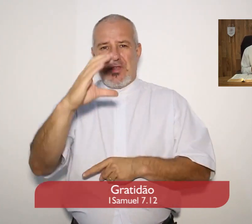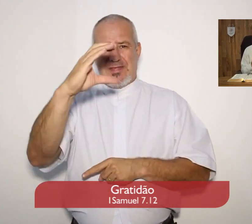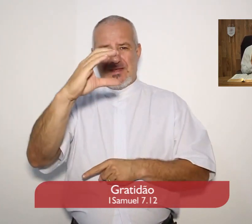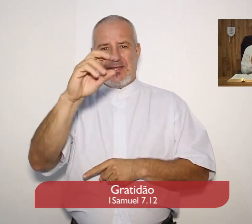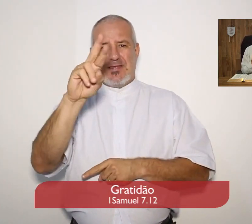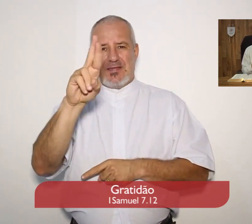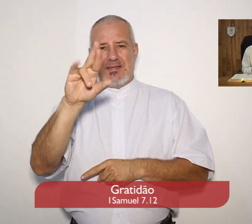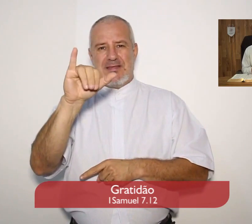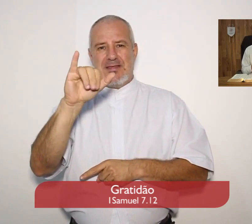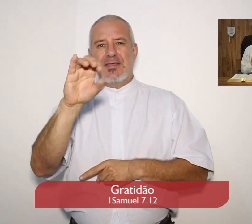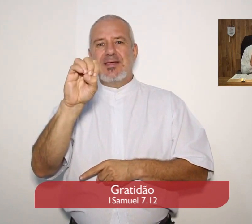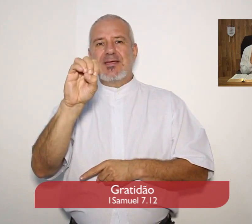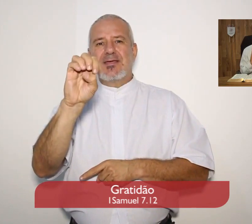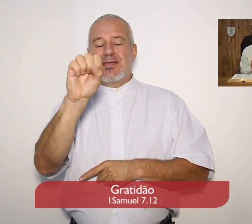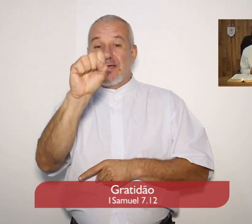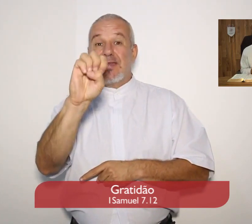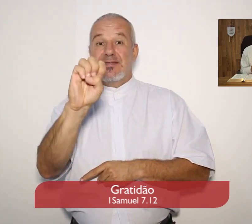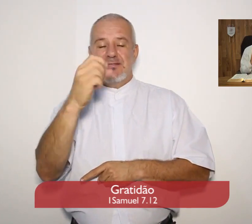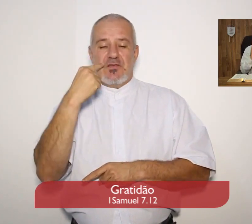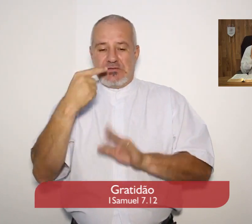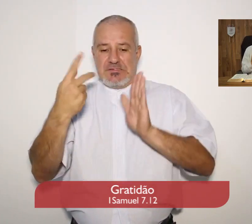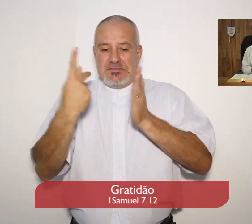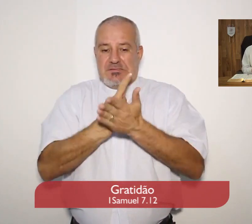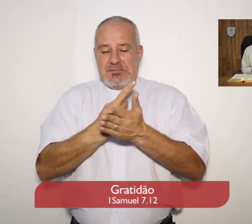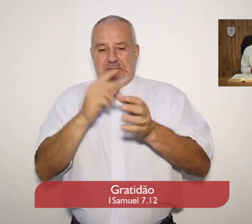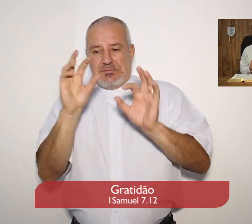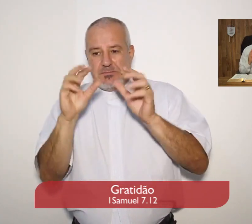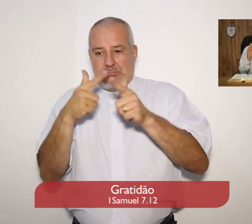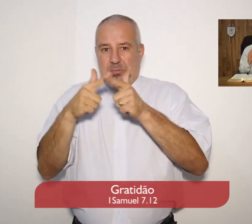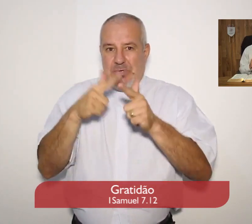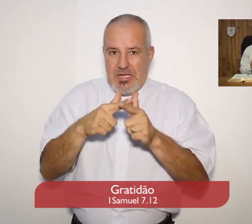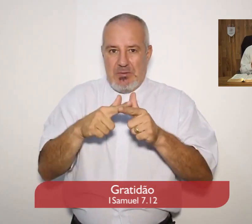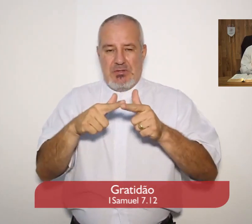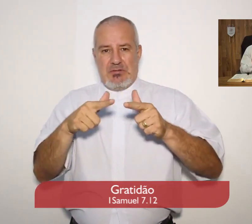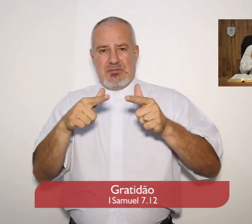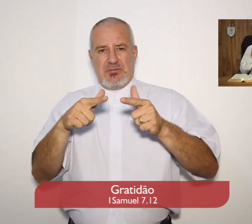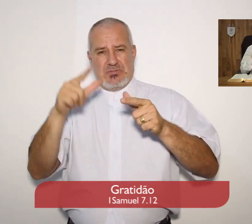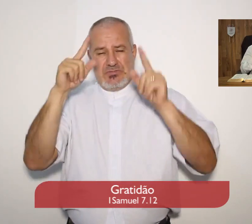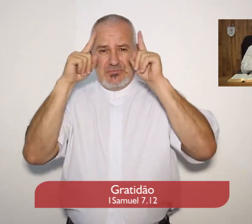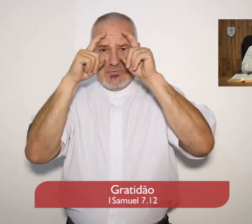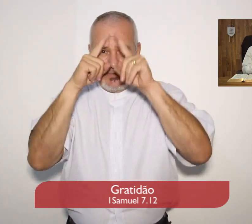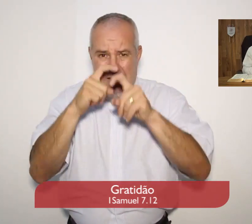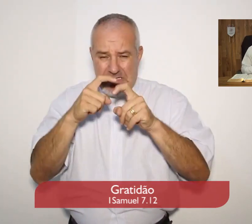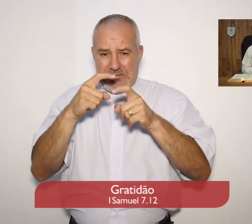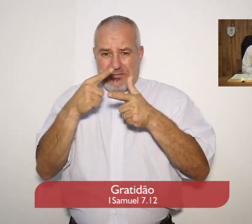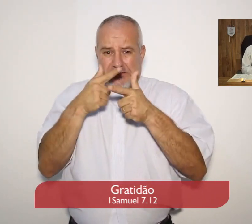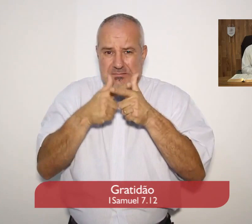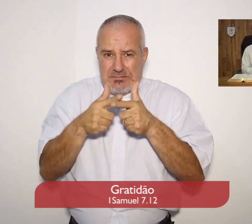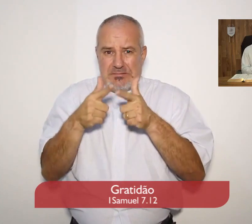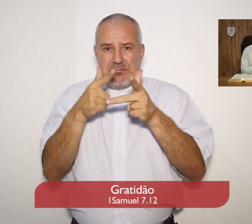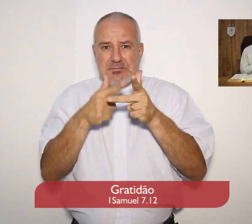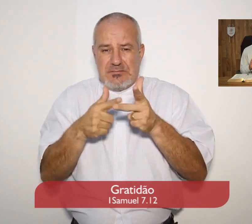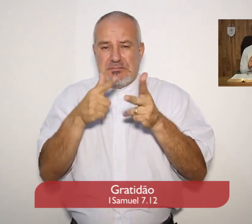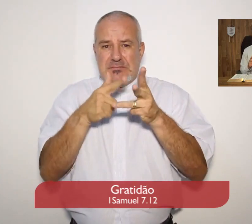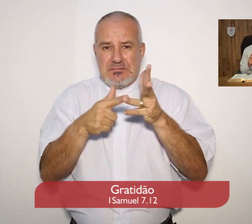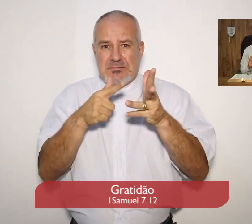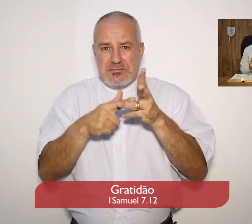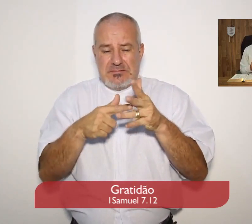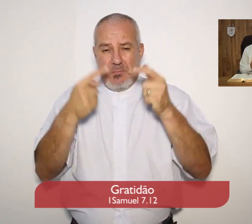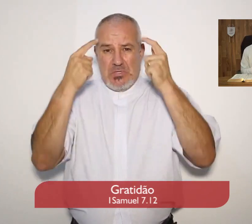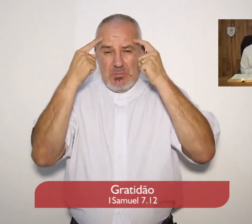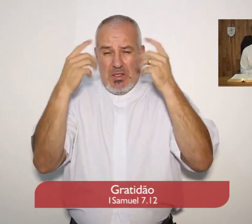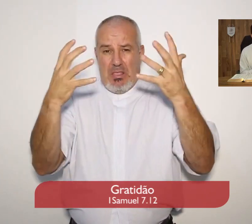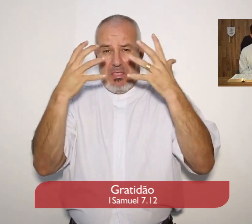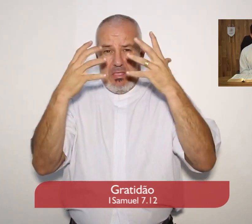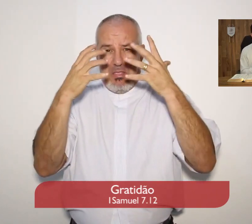crise, nós precisamos de vencer a crise por intermédio da fé. Nós precisamos de